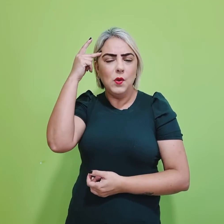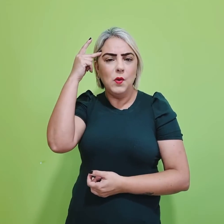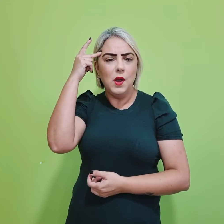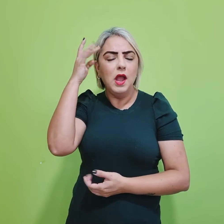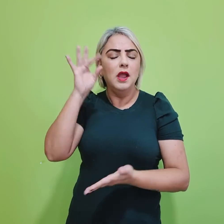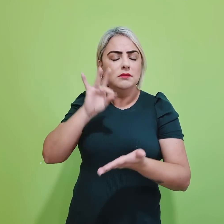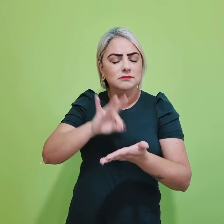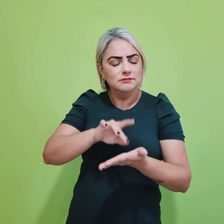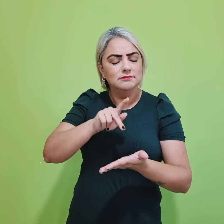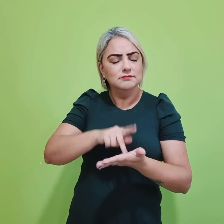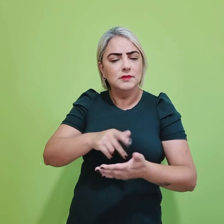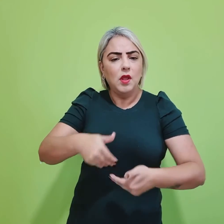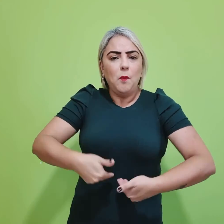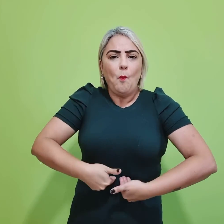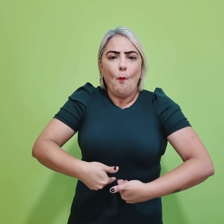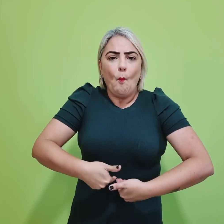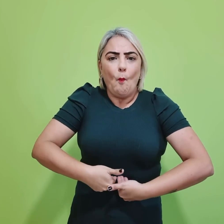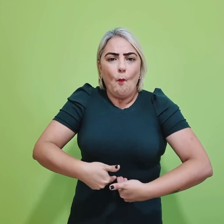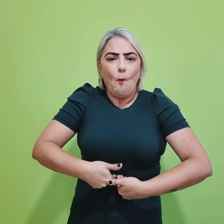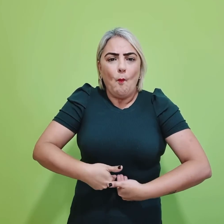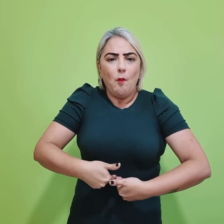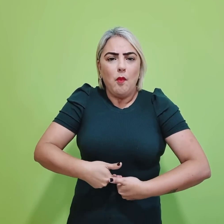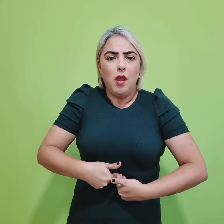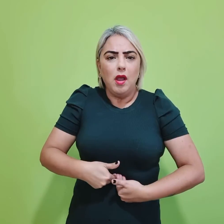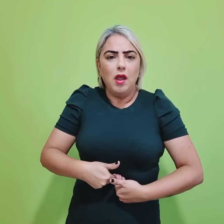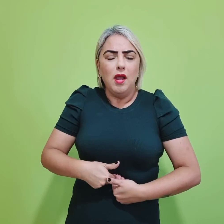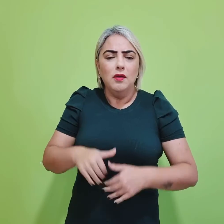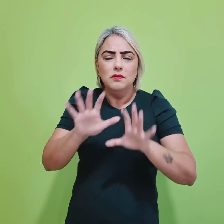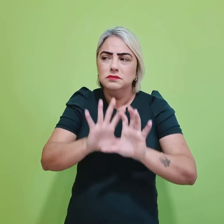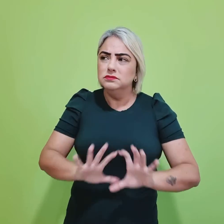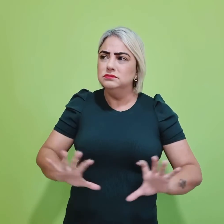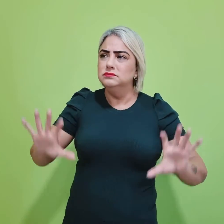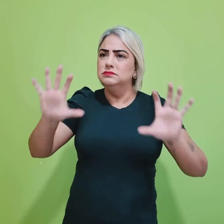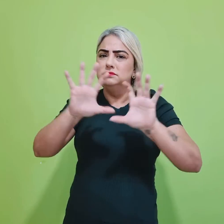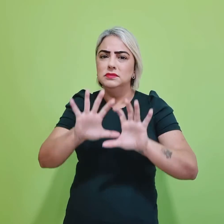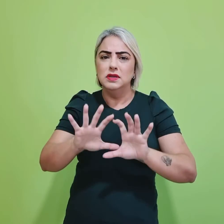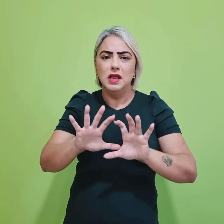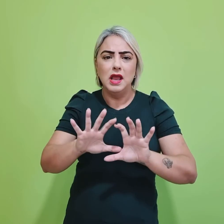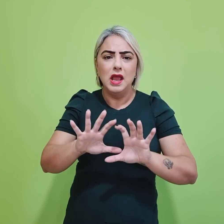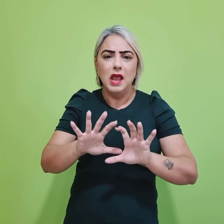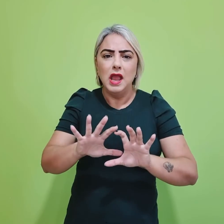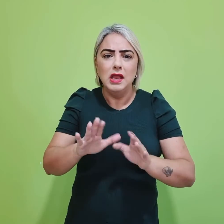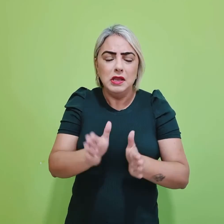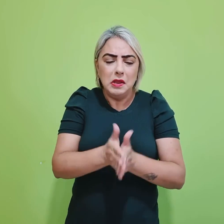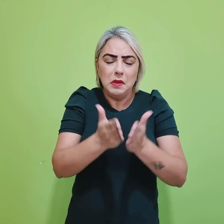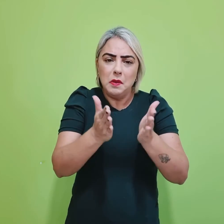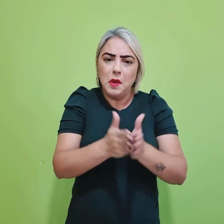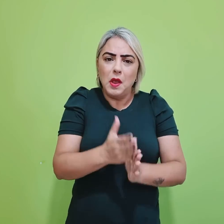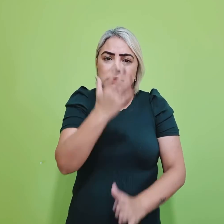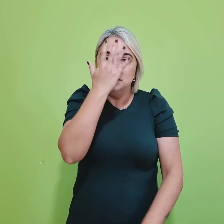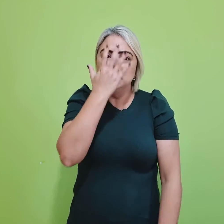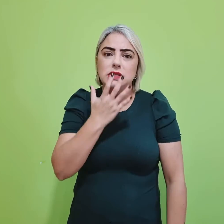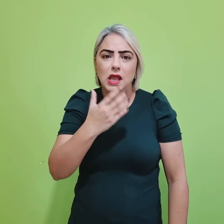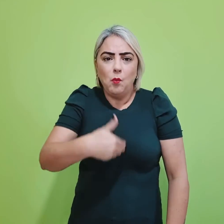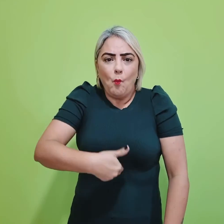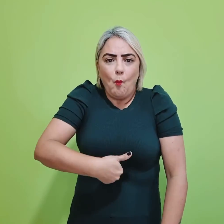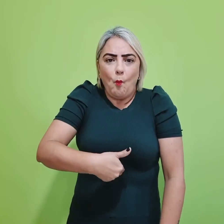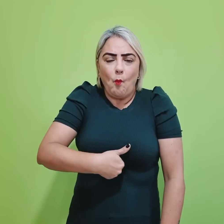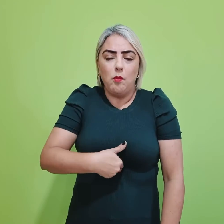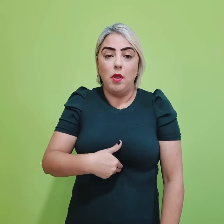que efetivamente passam fome, em um quadro de insegurança alimentar grave. Os